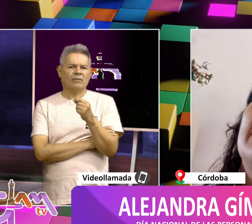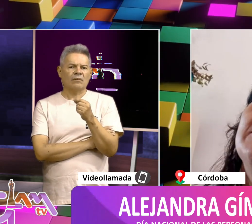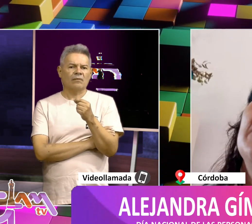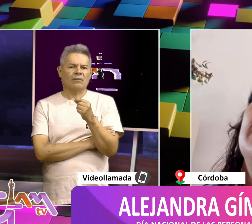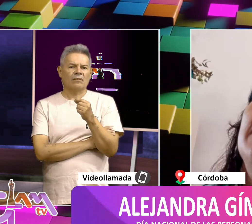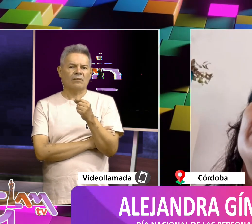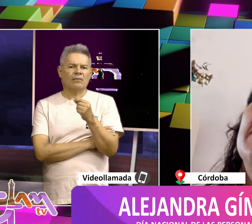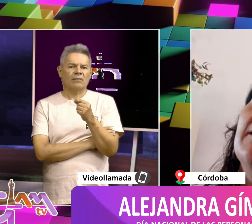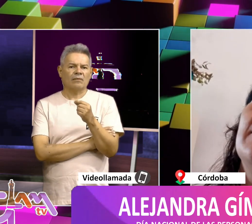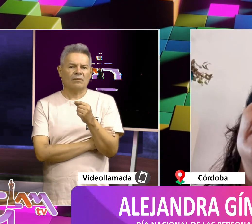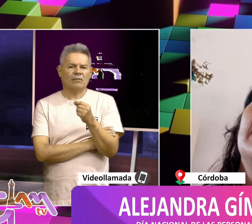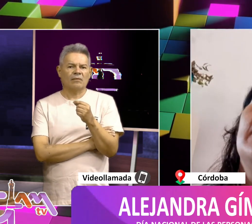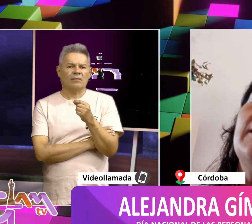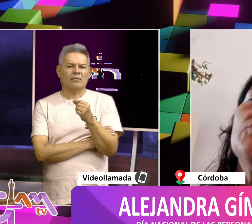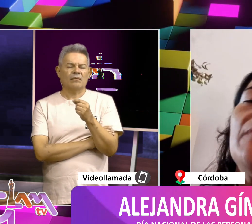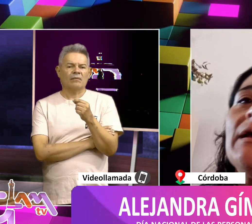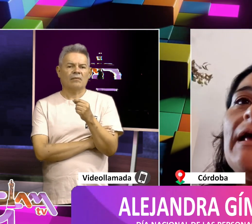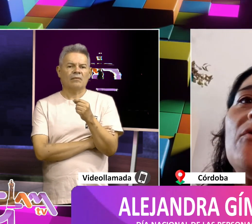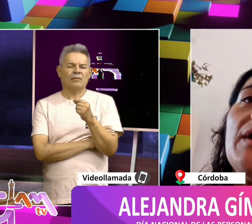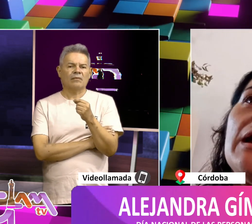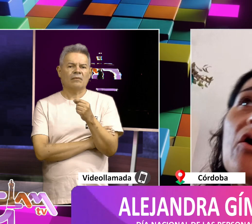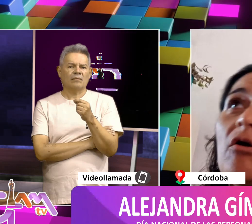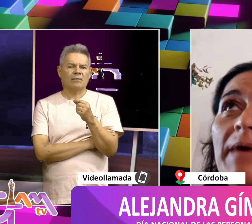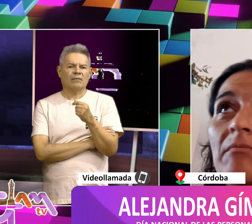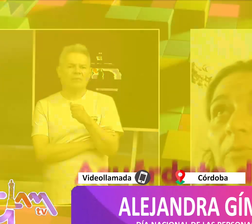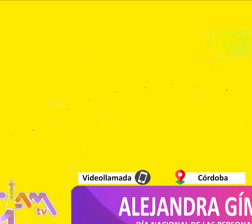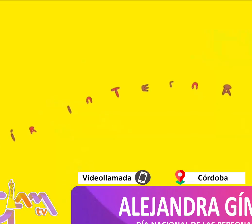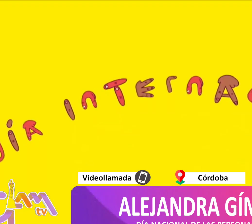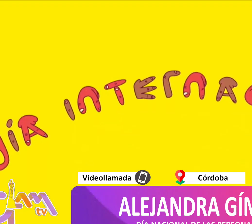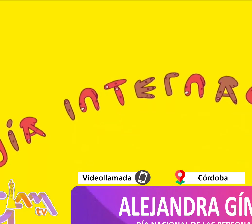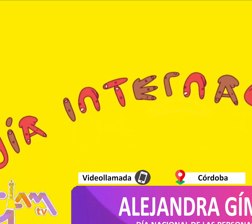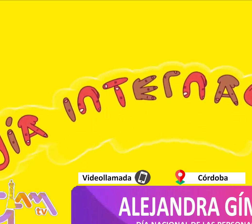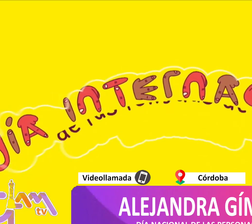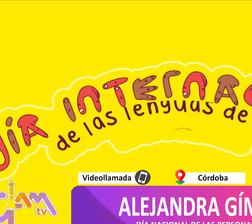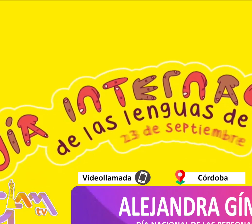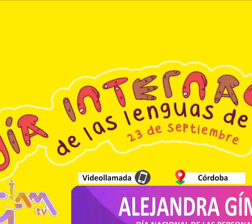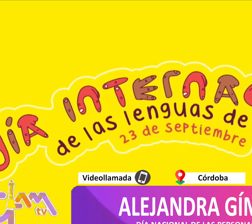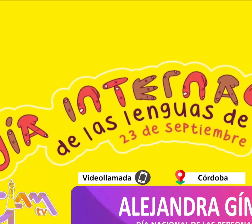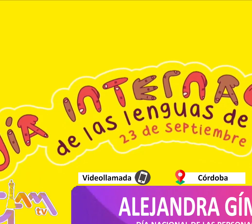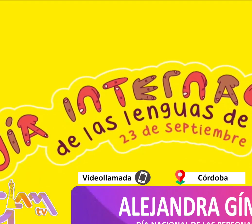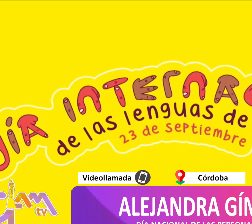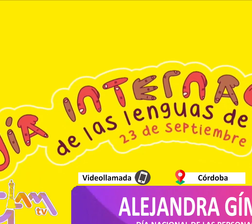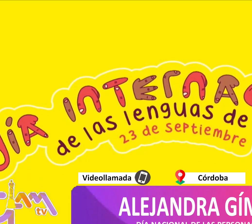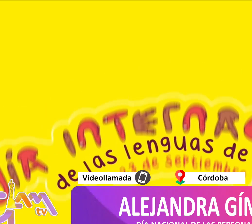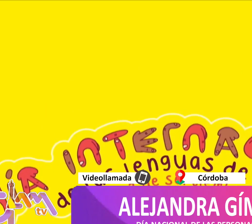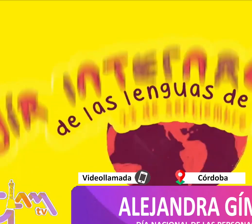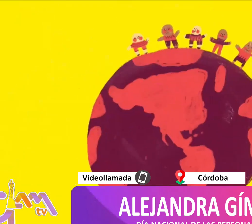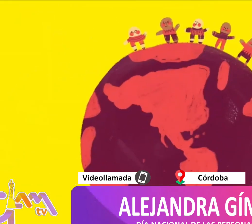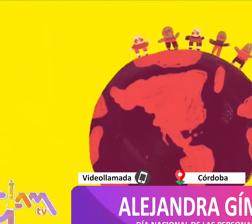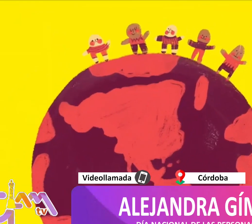el servicio de intérprete. Ellos van a la escuela, copian porque copian y no saben lo que